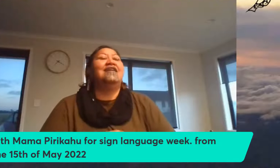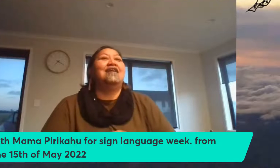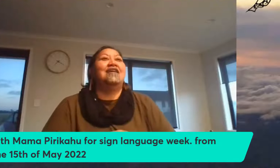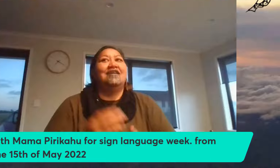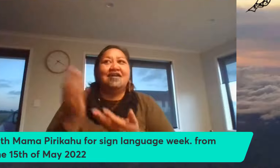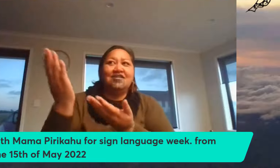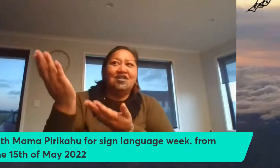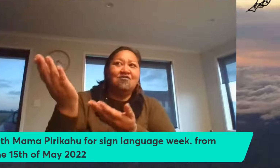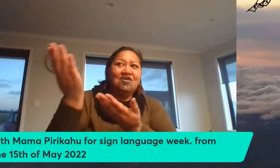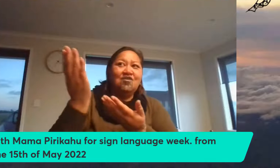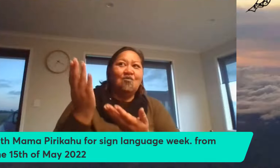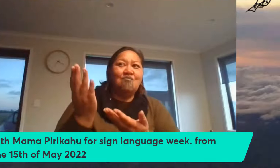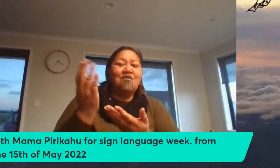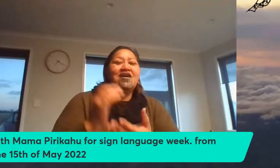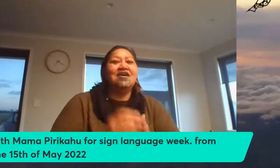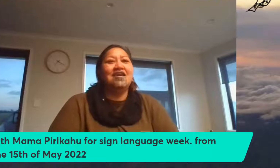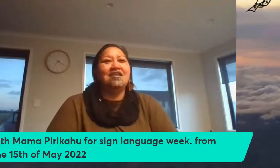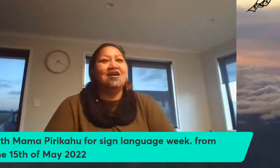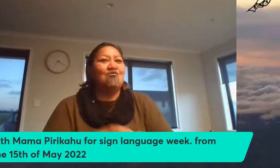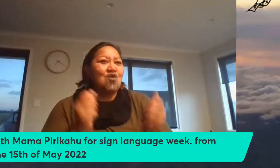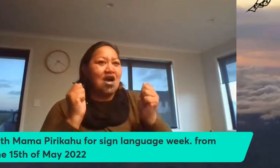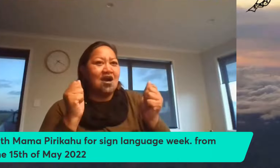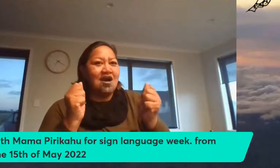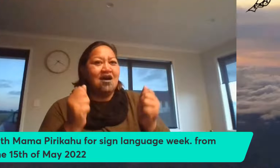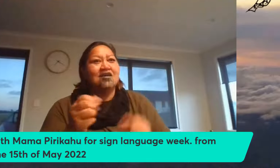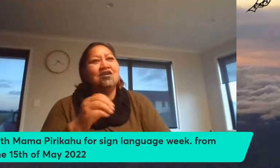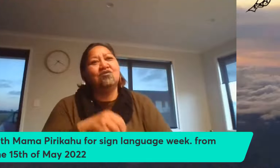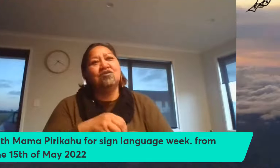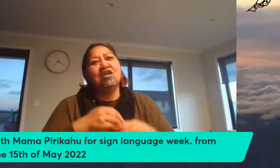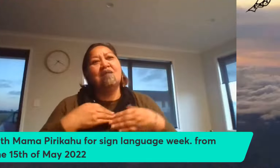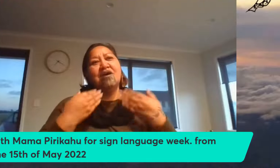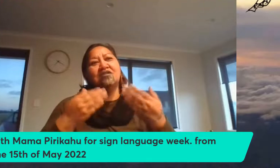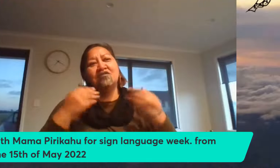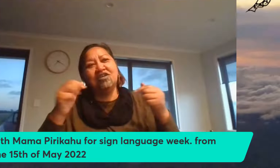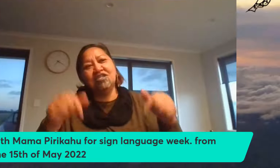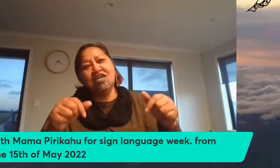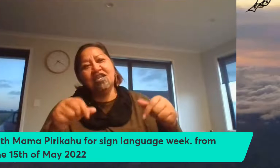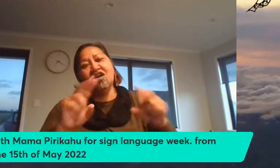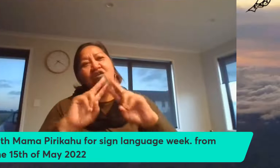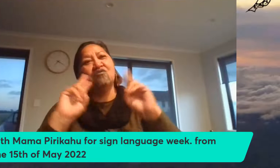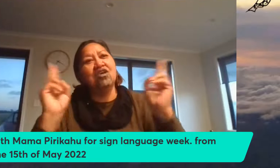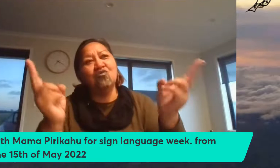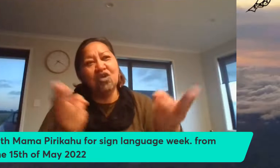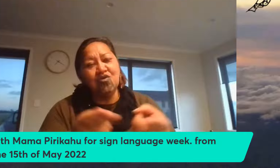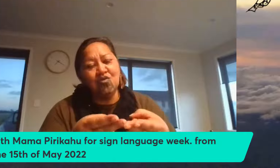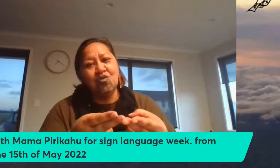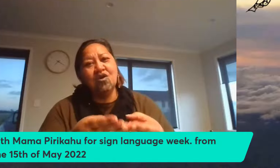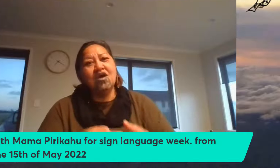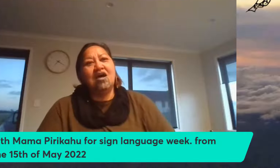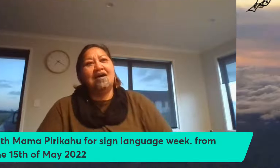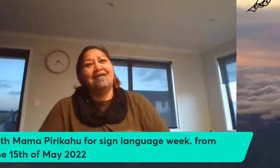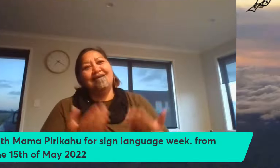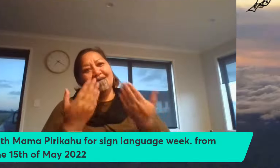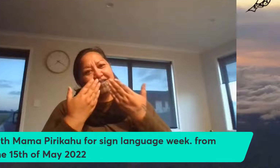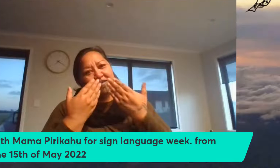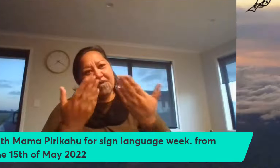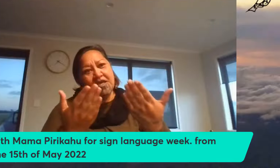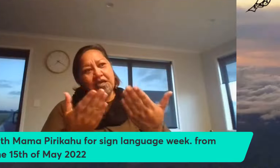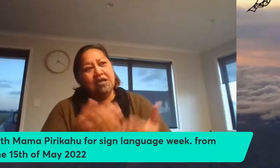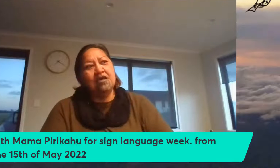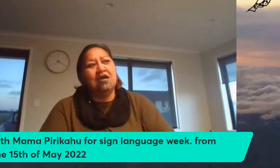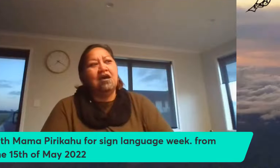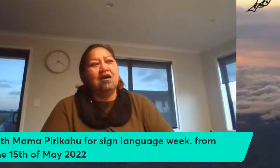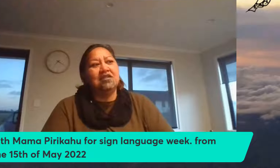wairua, rātou i ho mai e rā o ngā kaa ki roto i a mātou ki tēnei ao kiko. Nei rā